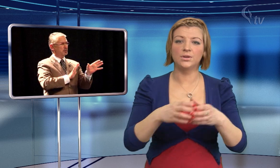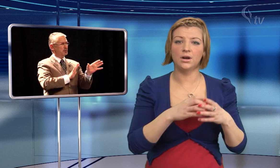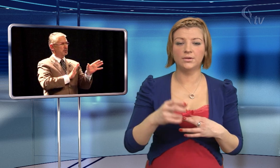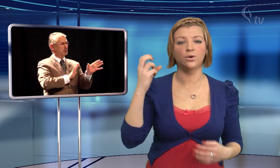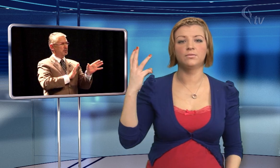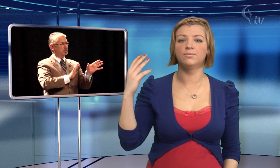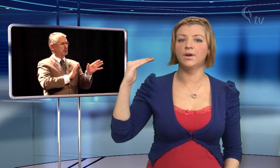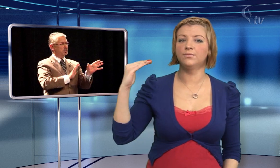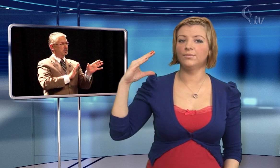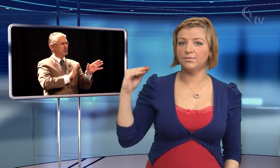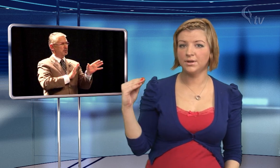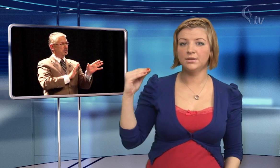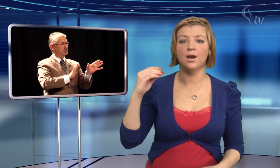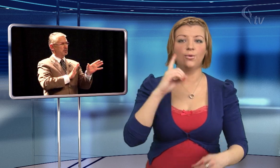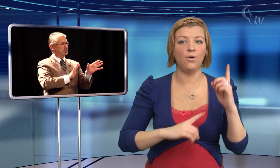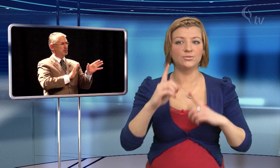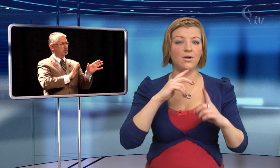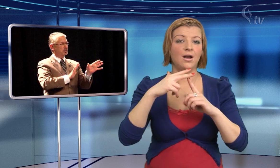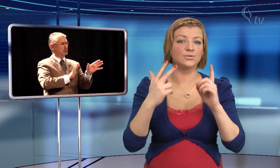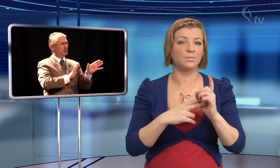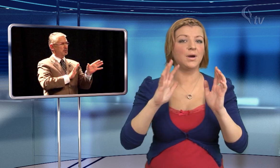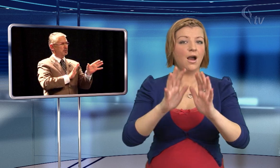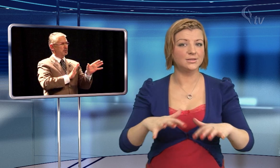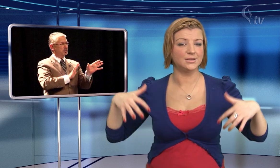Kurtide Maailma Föderatsioon pidas oma 18. peaassamblee